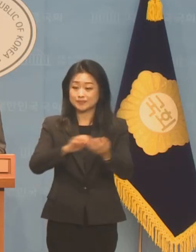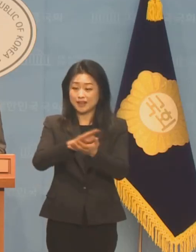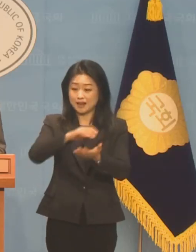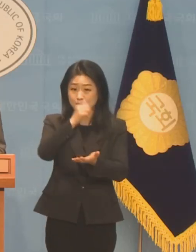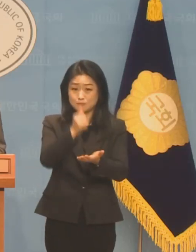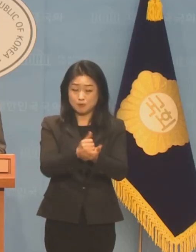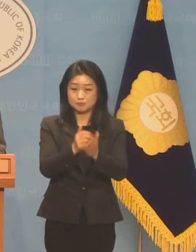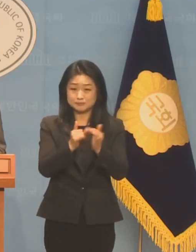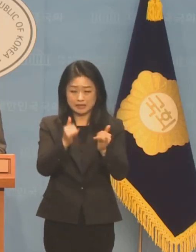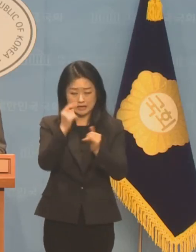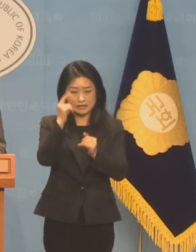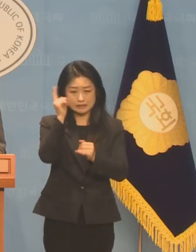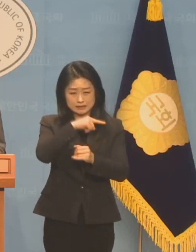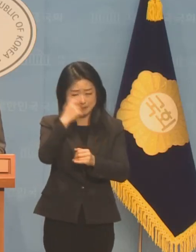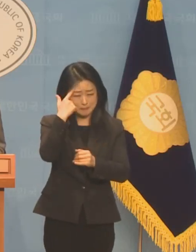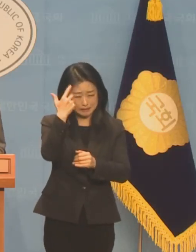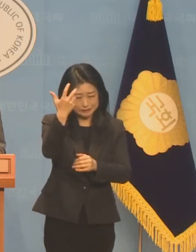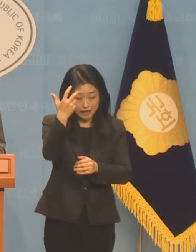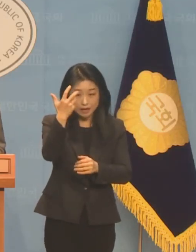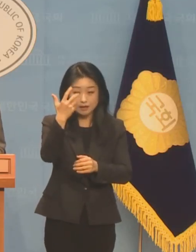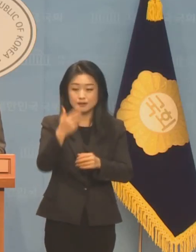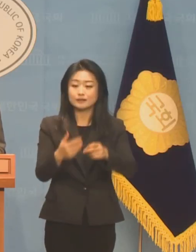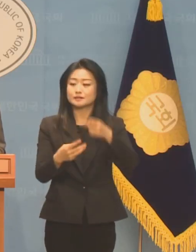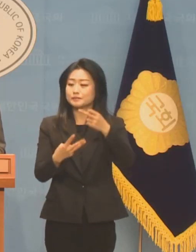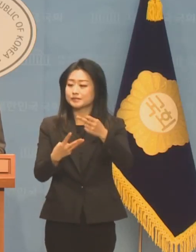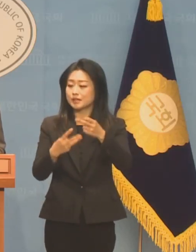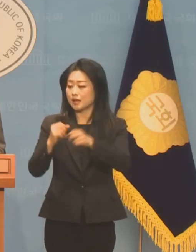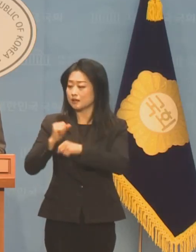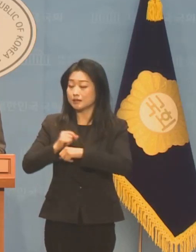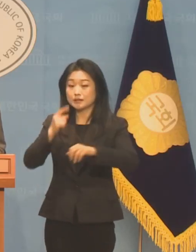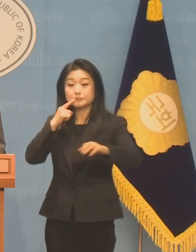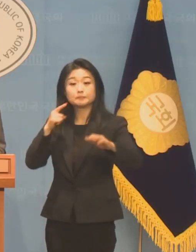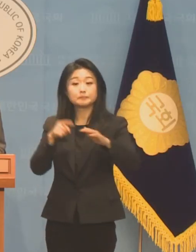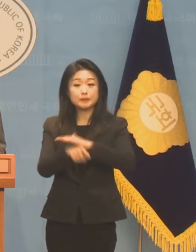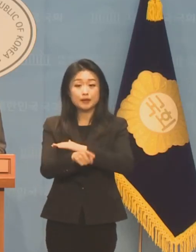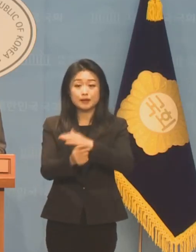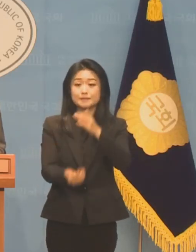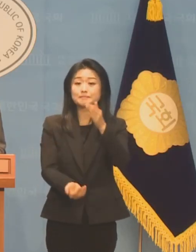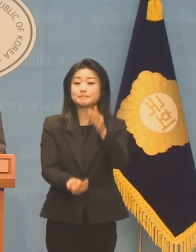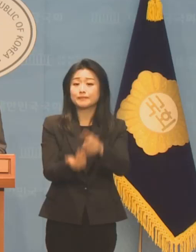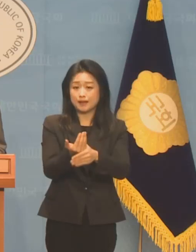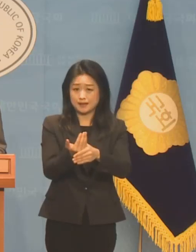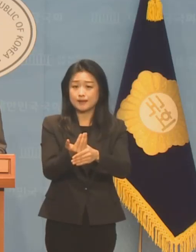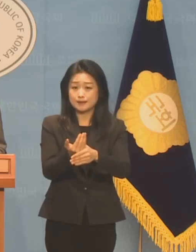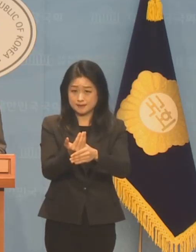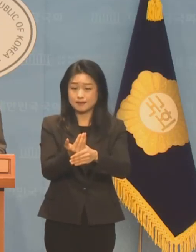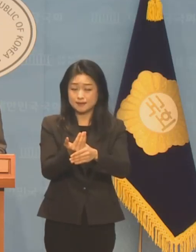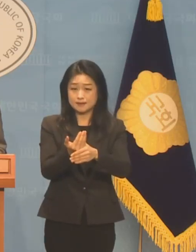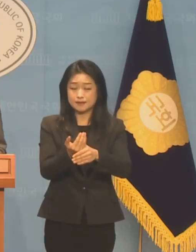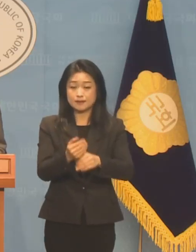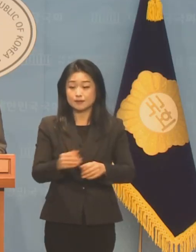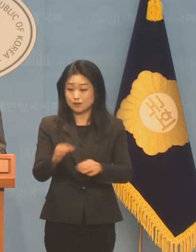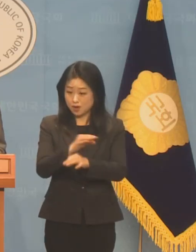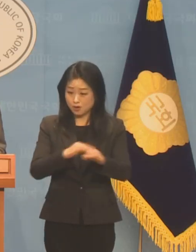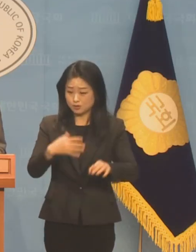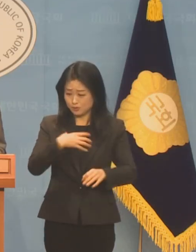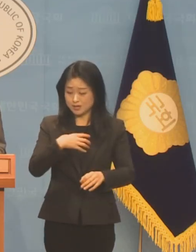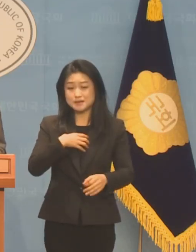내란범들의 위험한 망상이 12.3 비상계엄 사태가 촉발한 경제